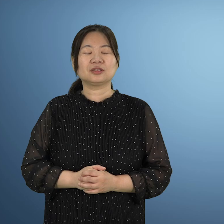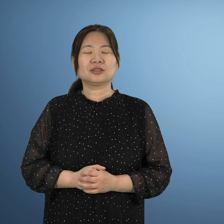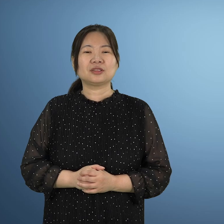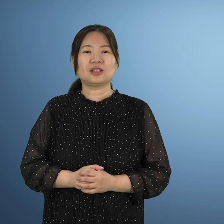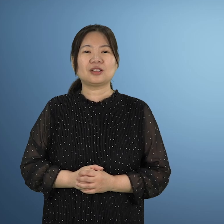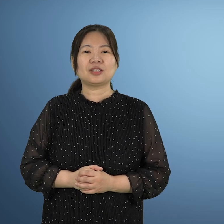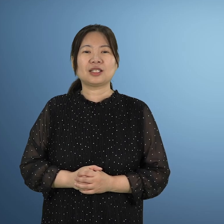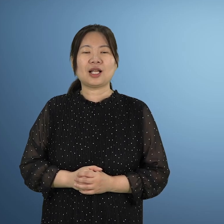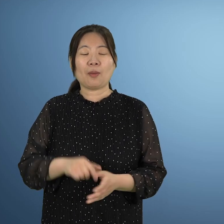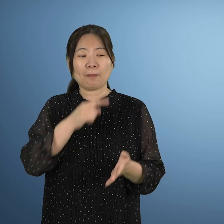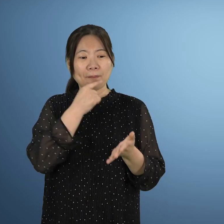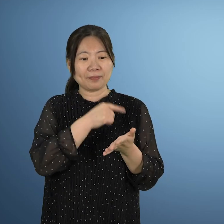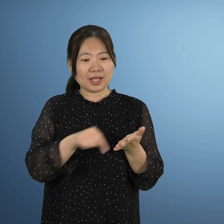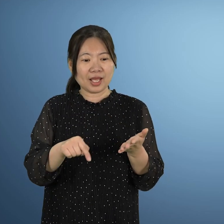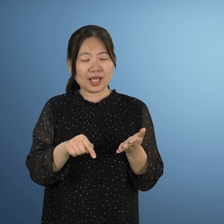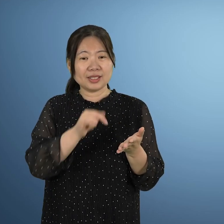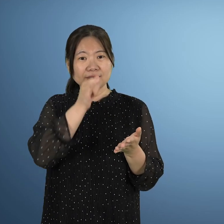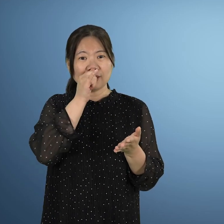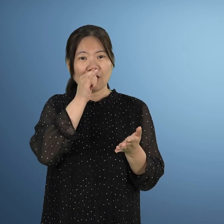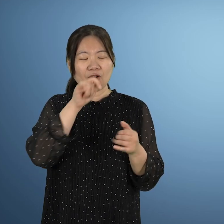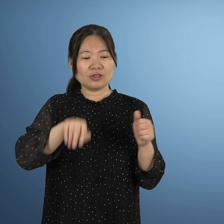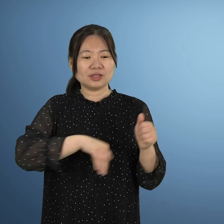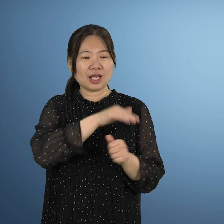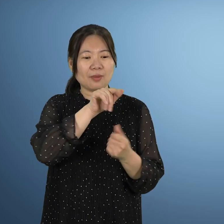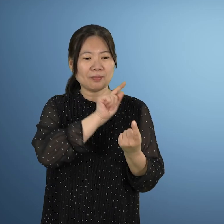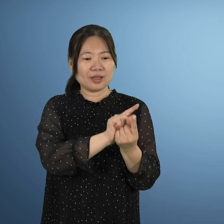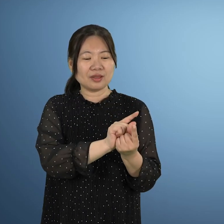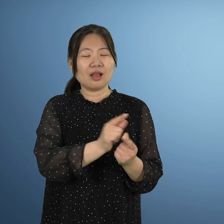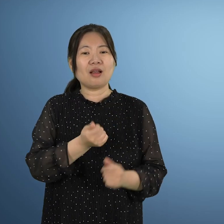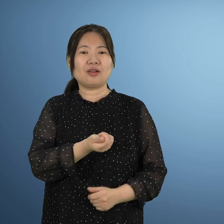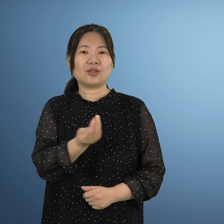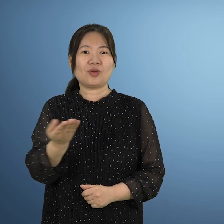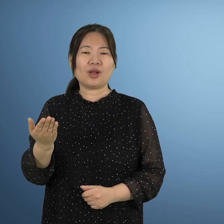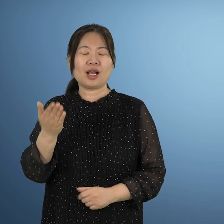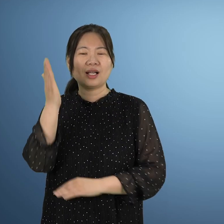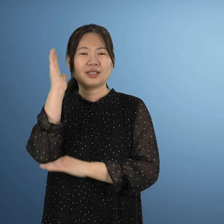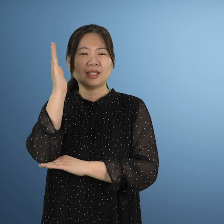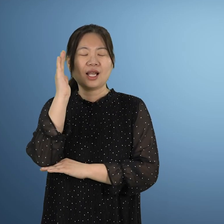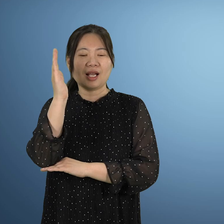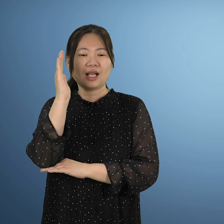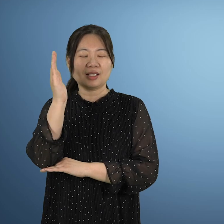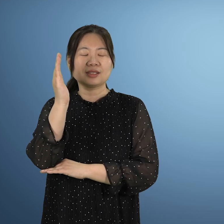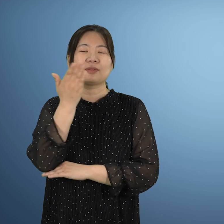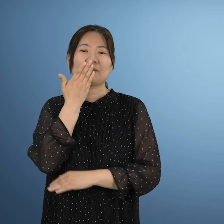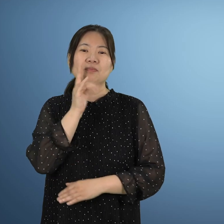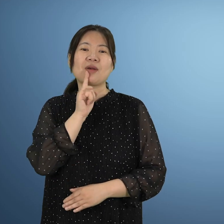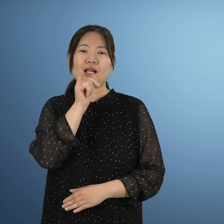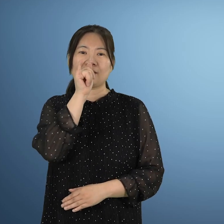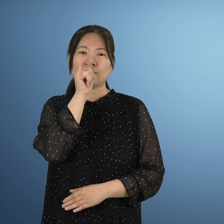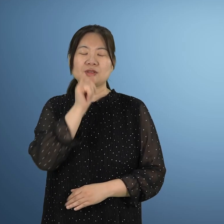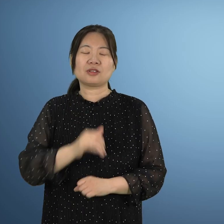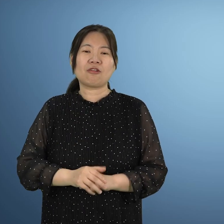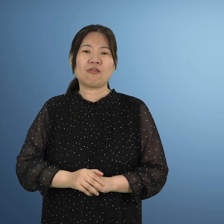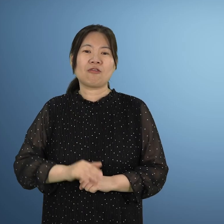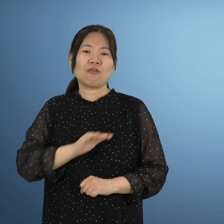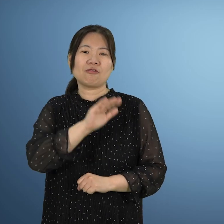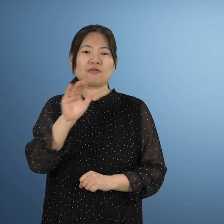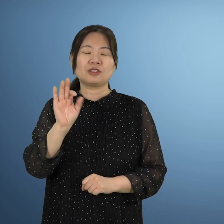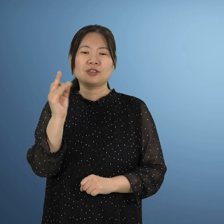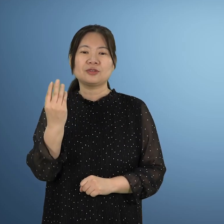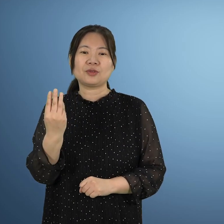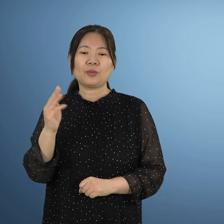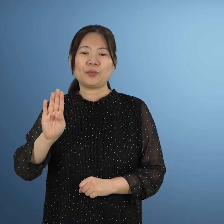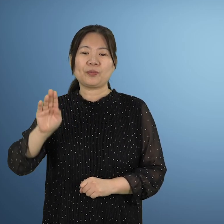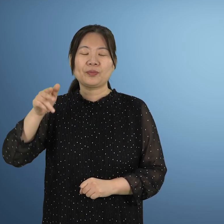이 재난이라는 상황 앞에 우리는 여러 가지 이야기를 쏟아낼 수가 있어요. 우리